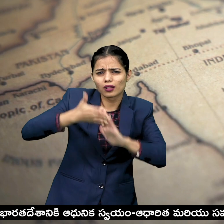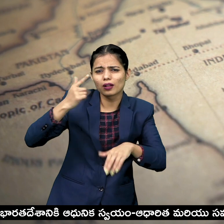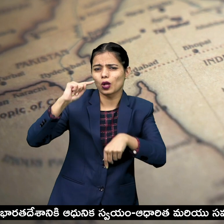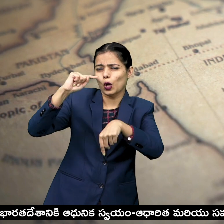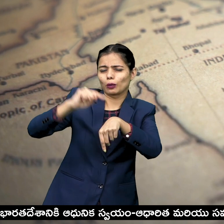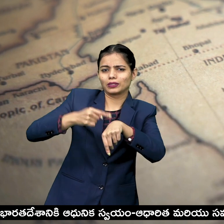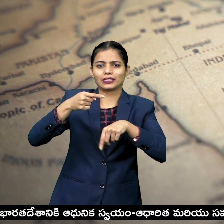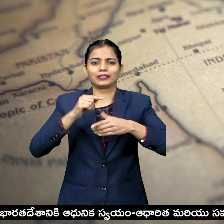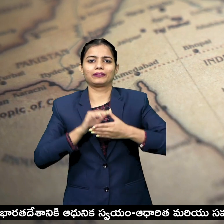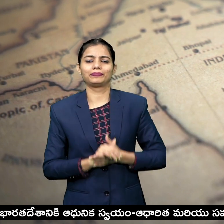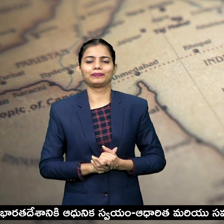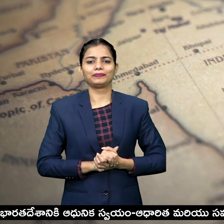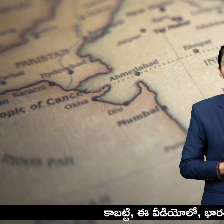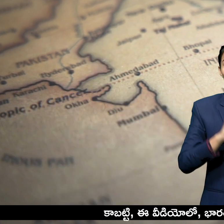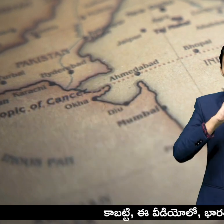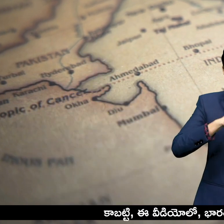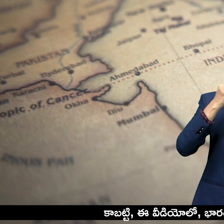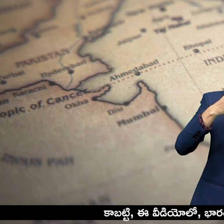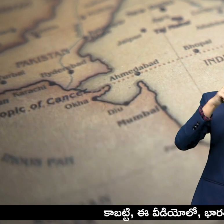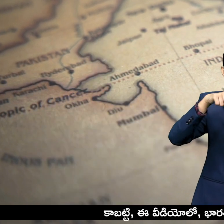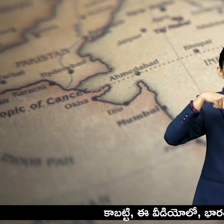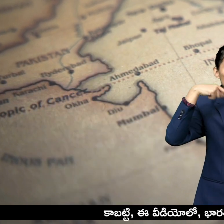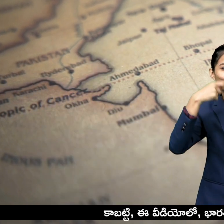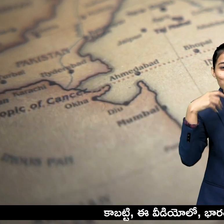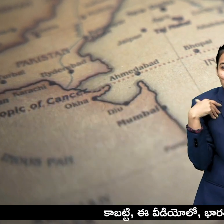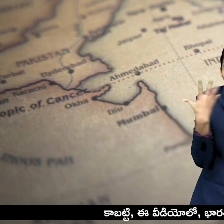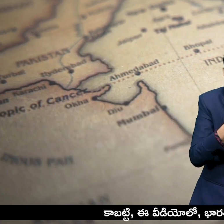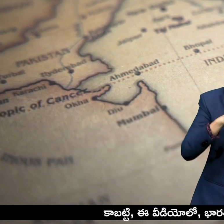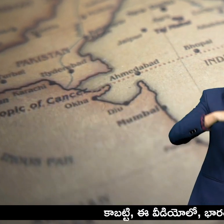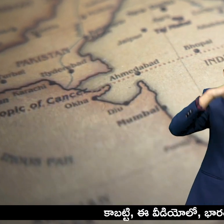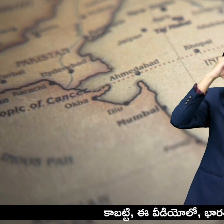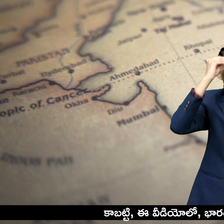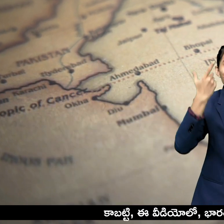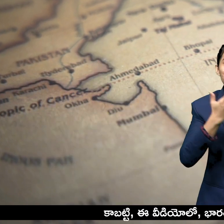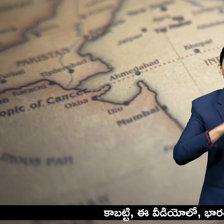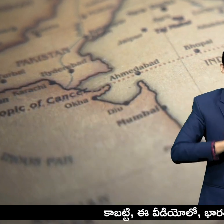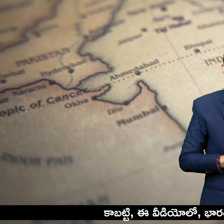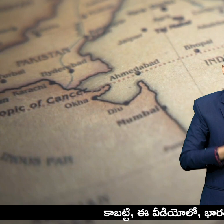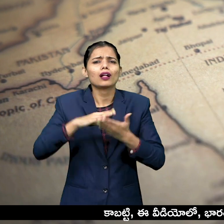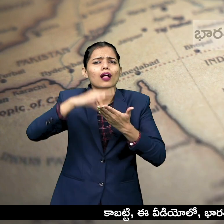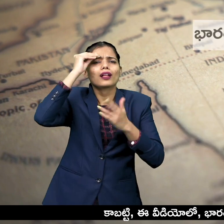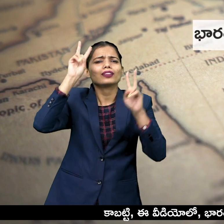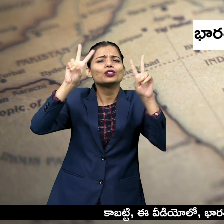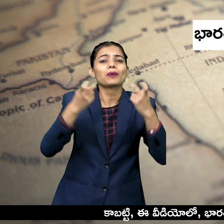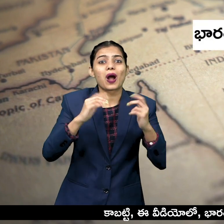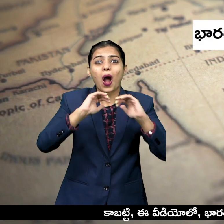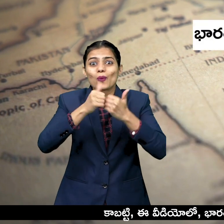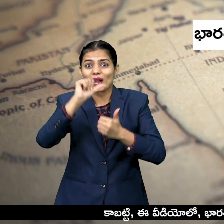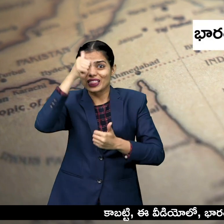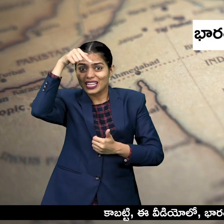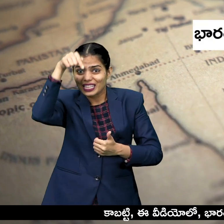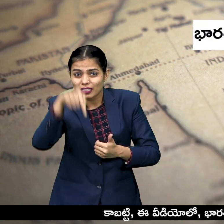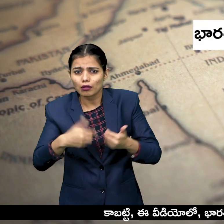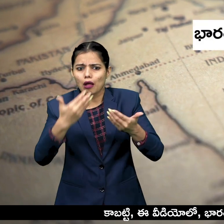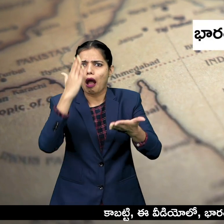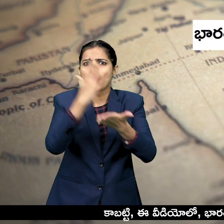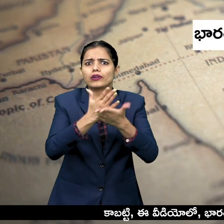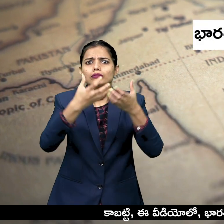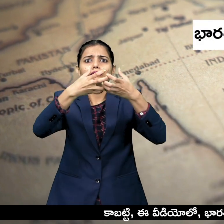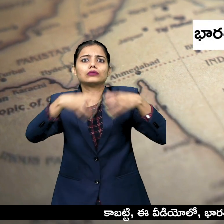కూడా. కాబట్టి ఈ వీడియోలో మనం నేర్చుకున్నాము: 1. భారతదేశం